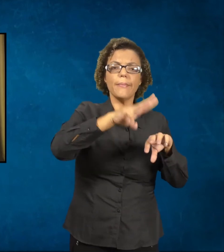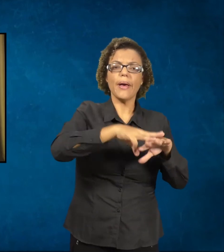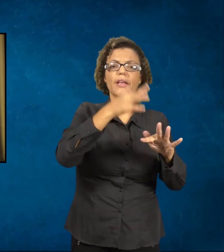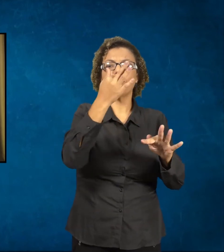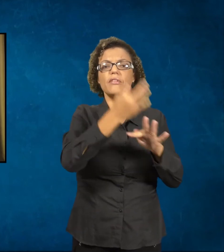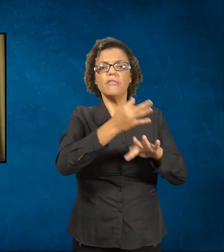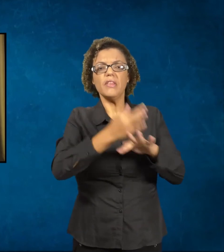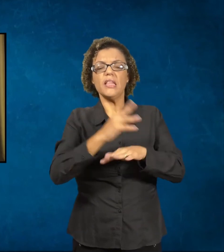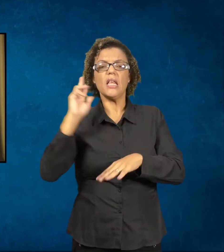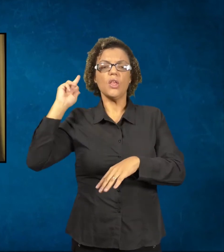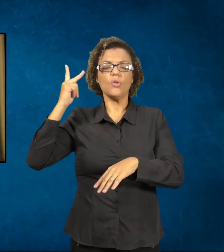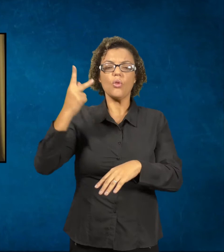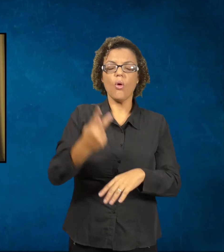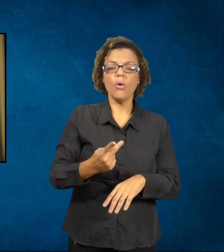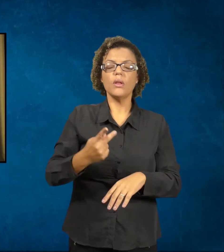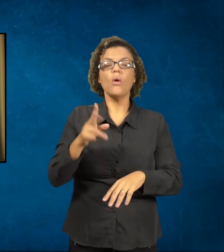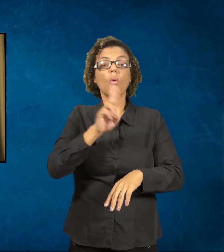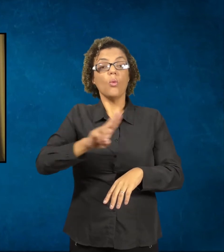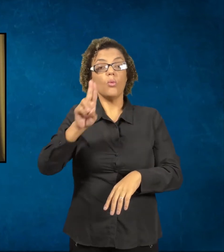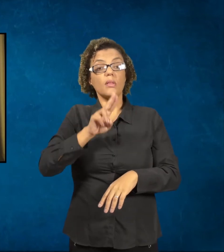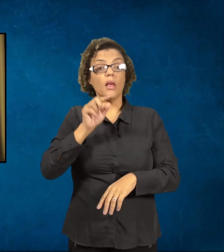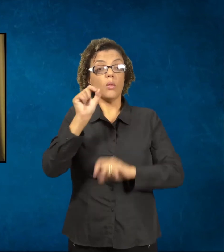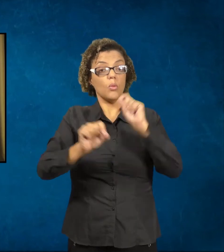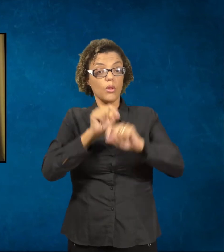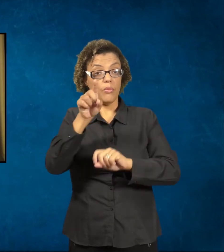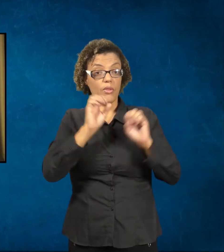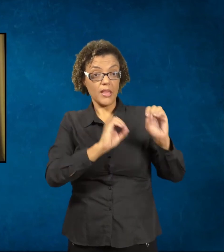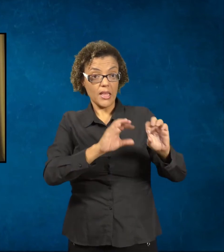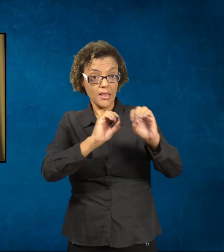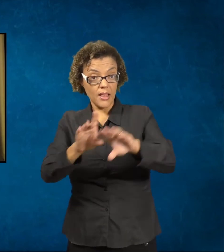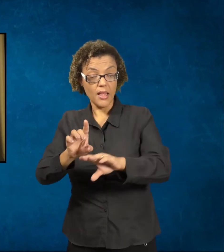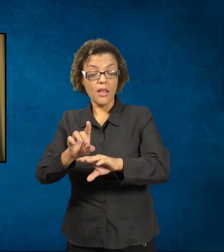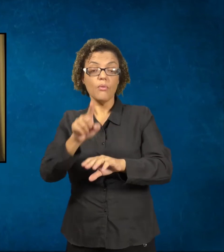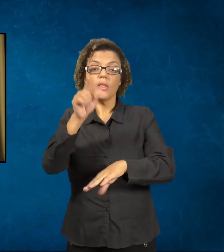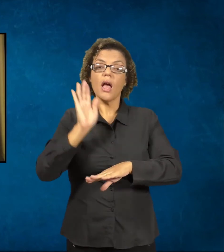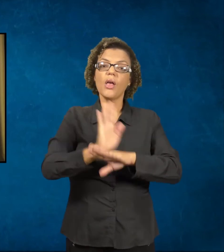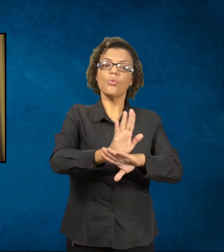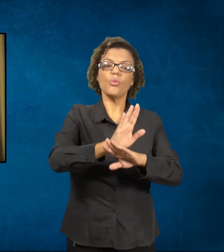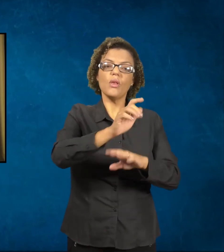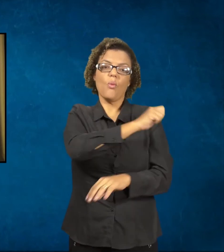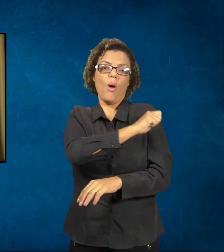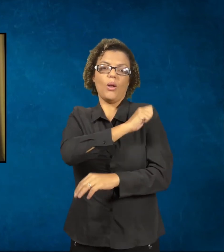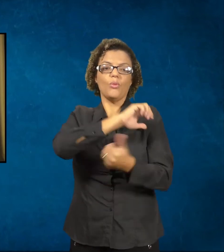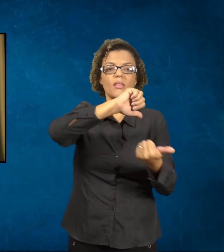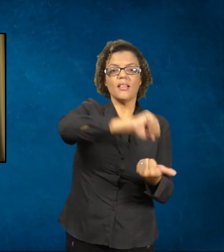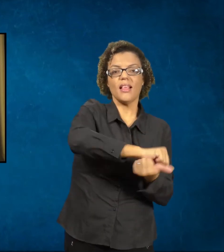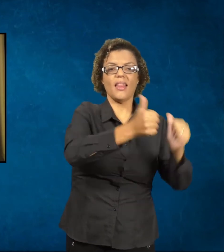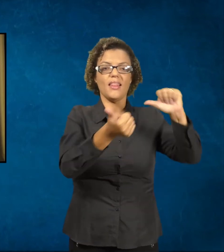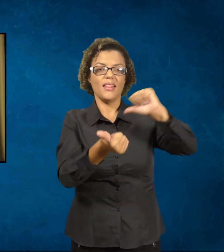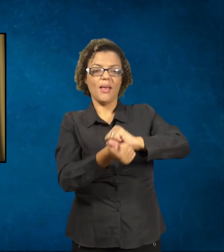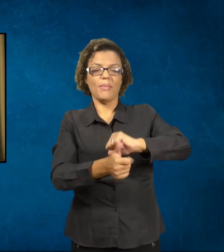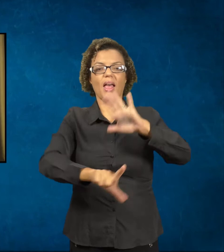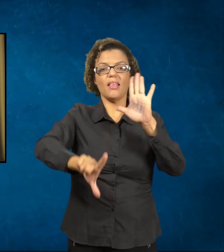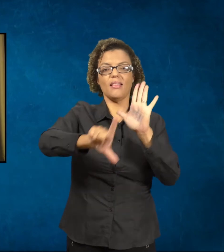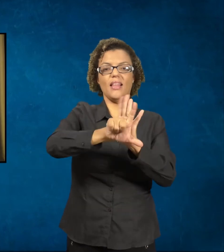ensina, você tem que estar adequando esse aluno às leis da vida. Perceba que o universo é todo criado através de uma